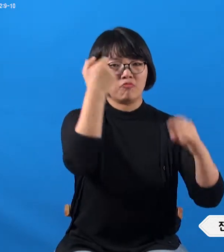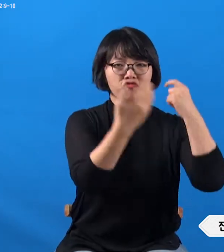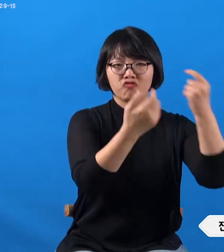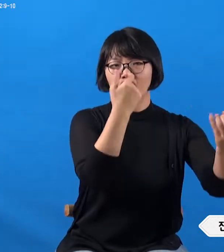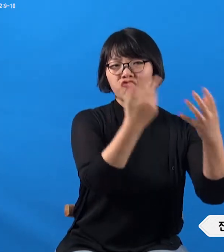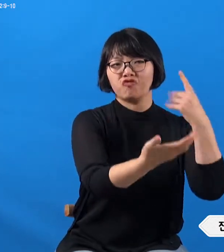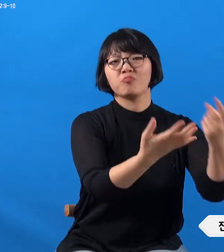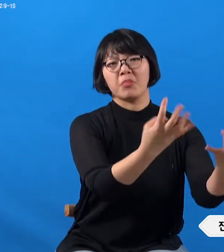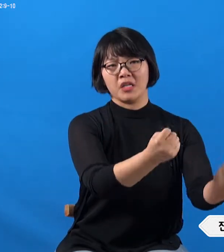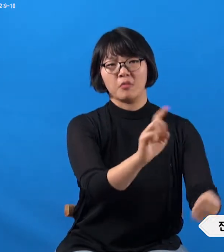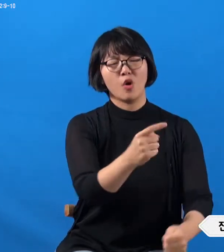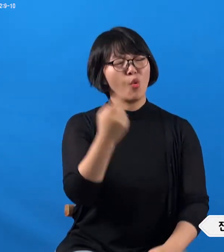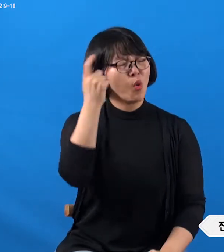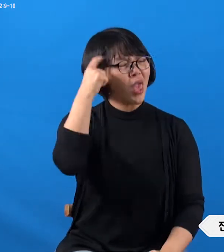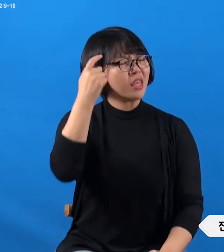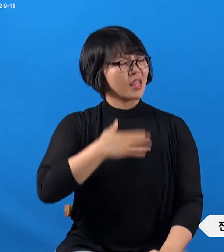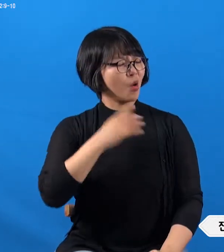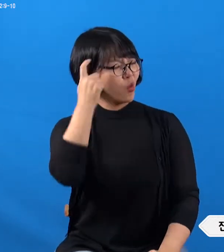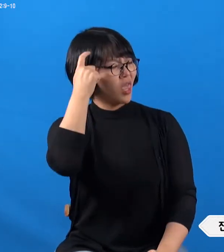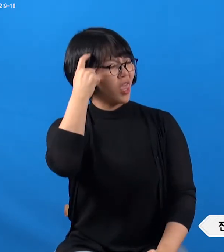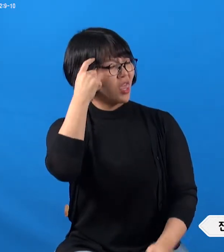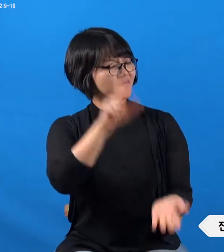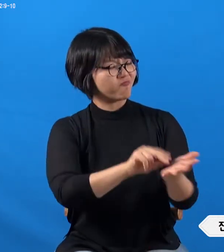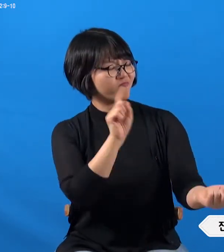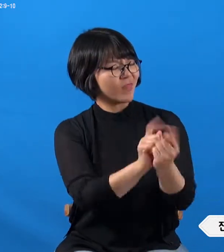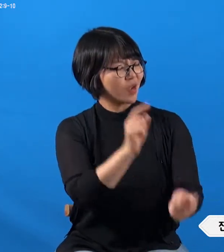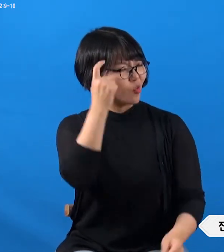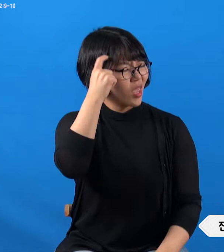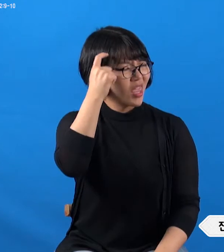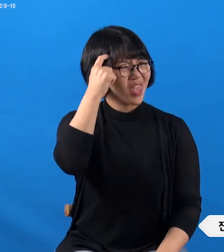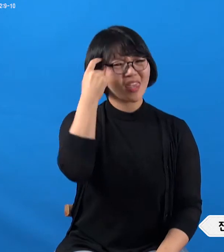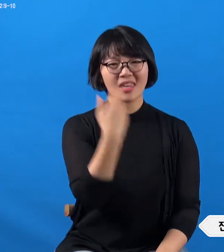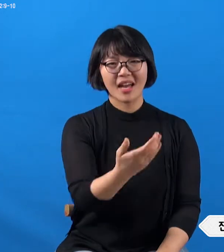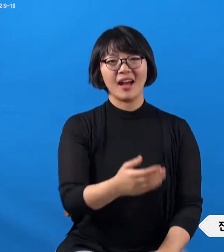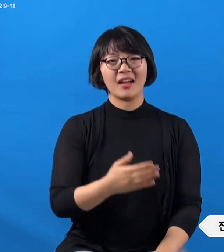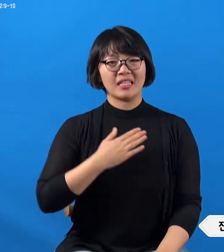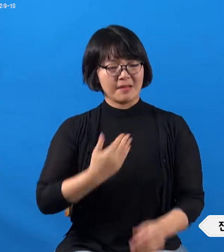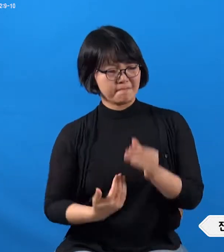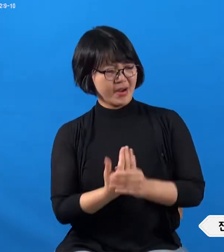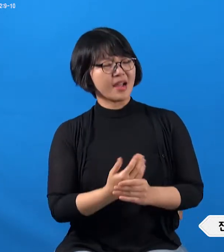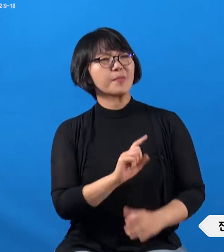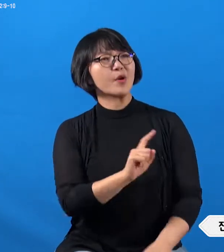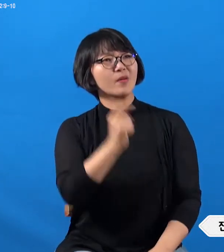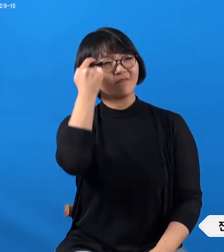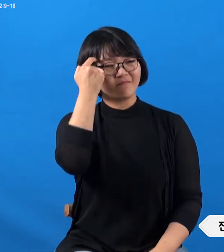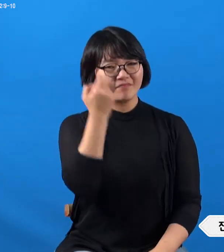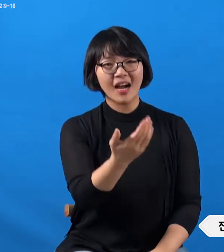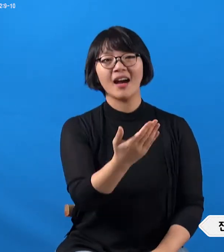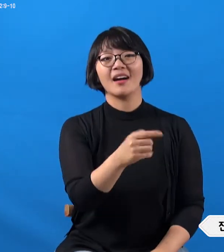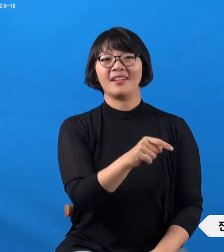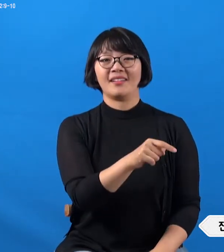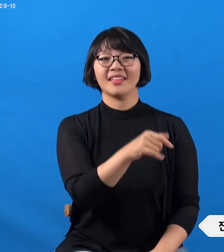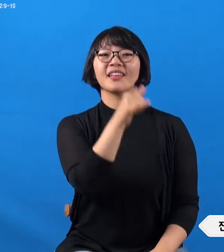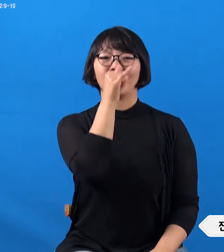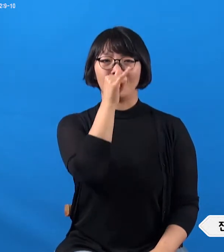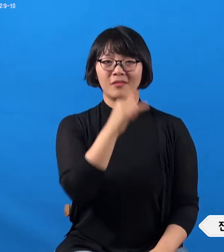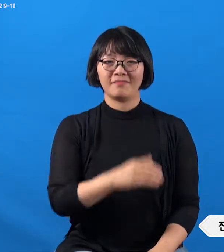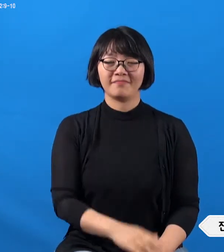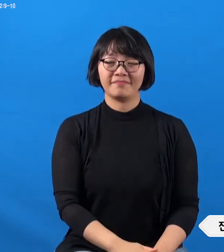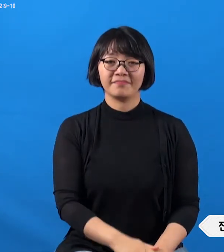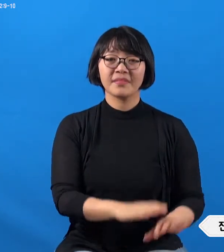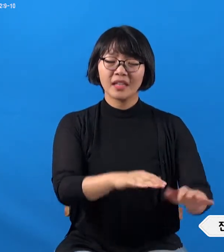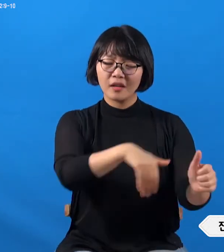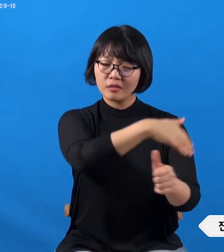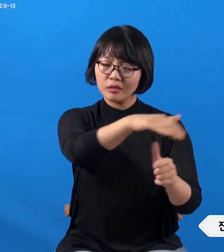때문입니다. 왜 이런 일들이 내게 있어야 하는가? 왜 이런 일들이 남한테 생기는가? 이런 어려움